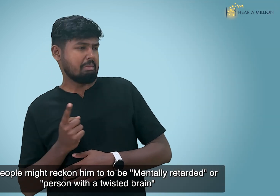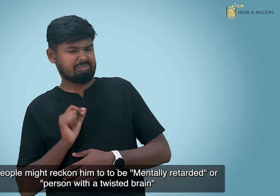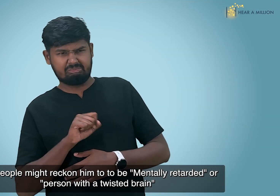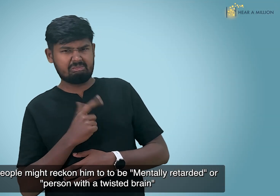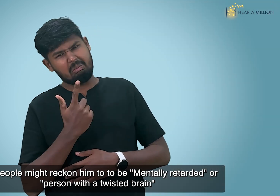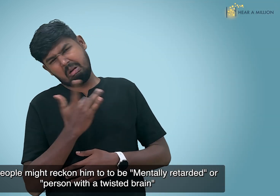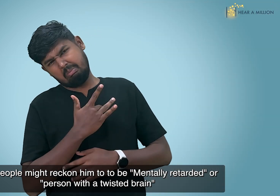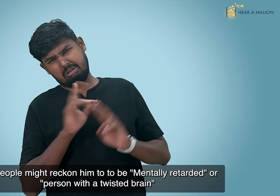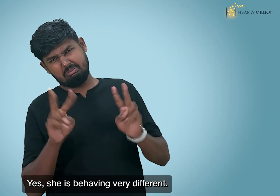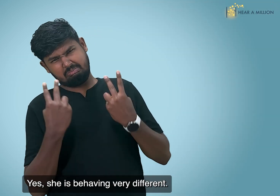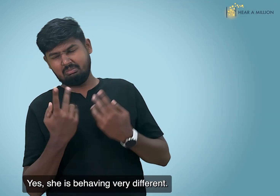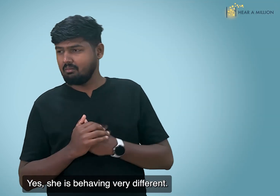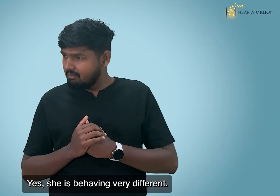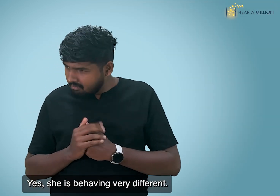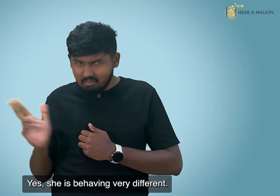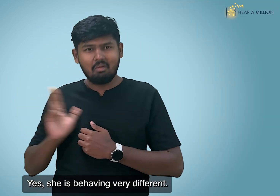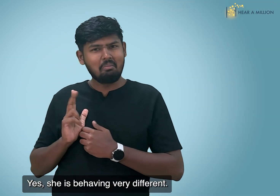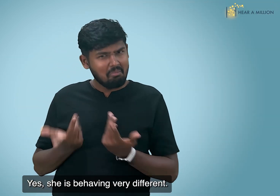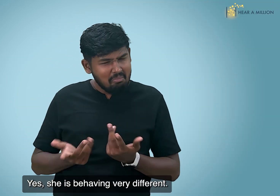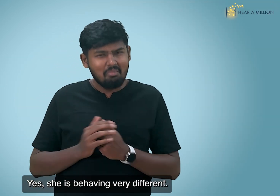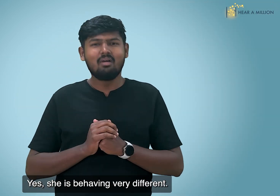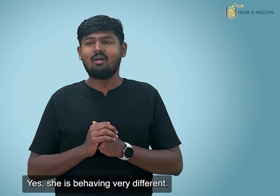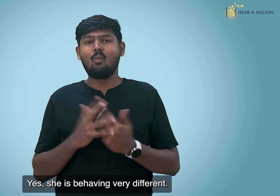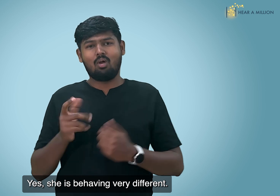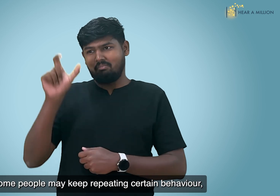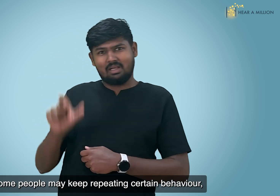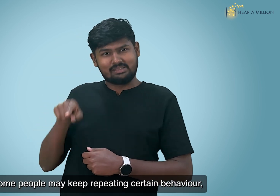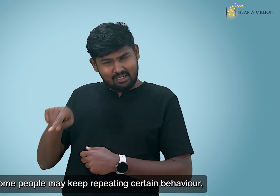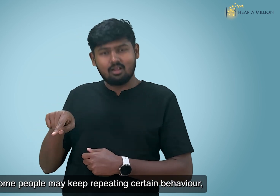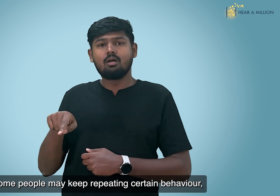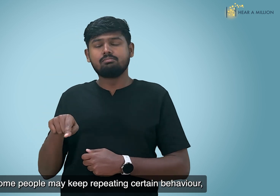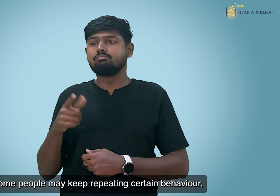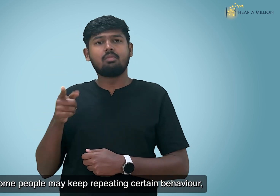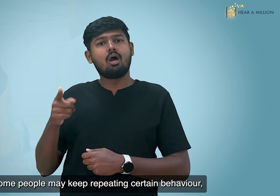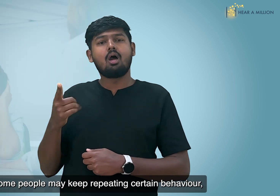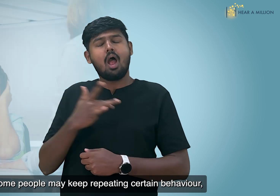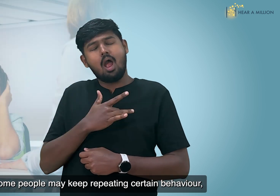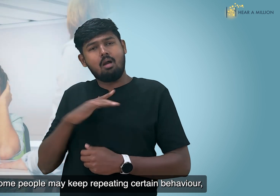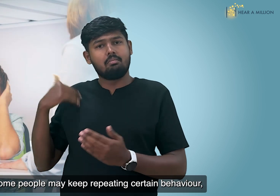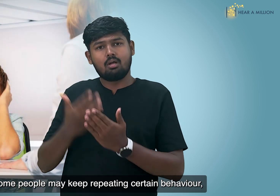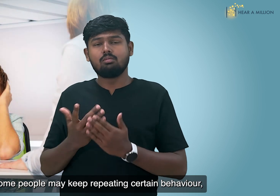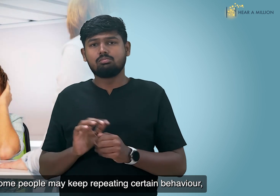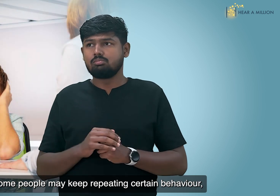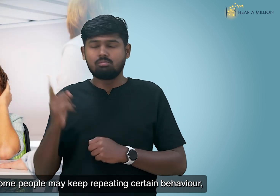है। या फिर वह व्यक्ति बहुत अलग व्यवहार कर रहा है। कुछ लोग कुछ खास व्यवहार को बार बार दोहराते